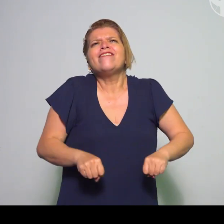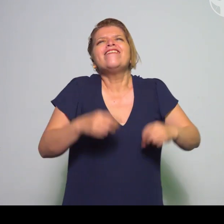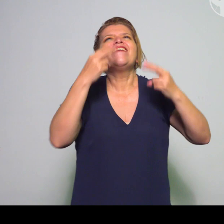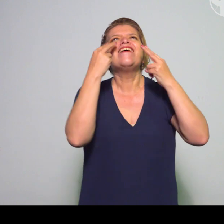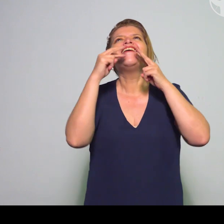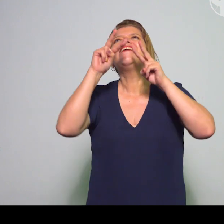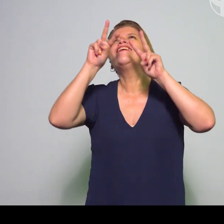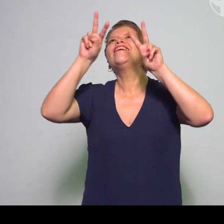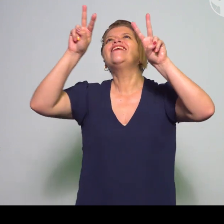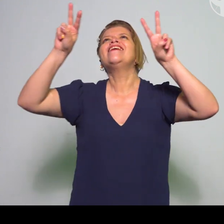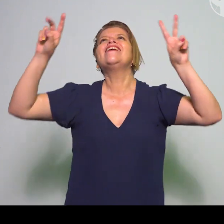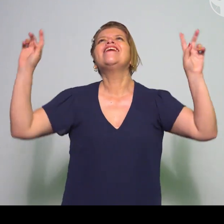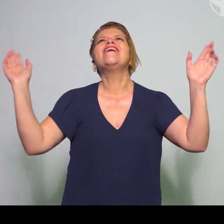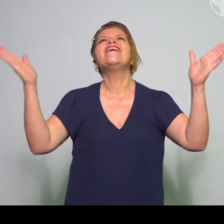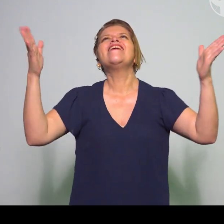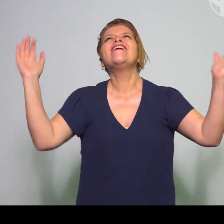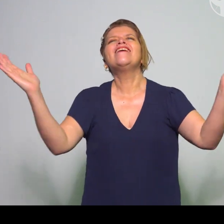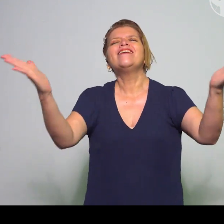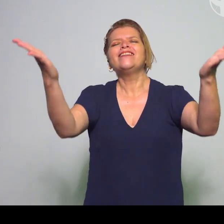Ahora puedo